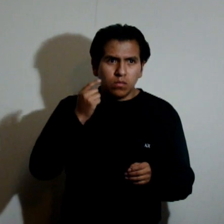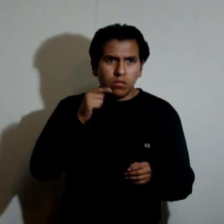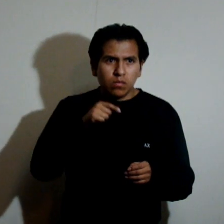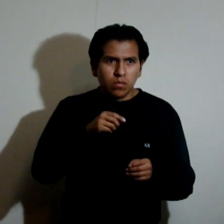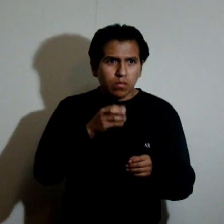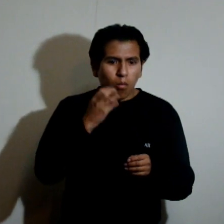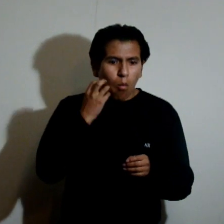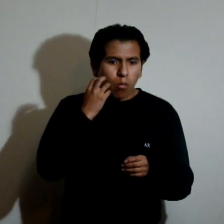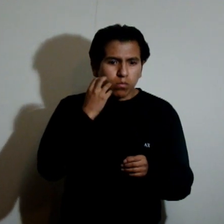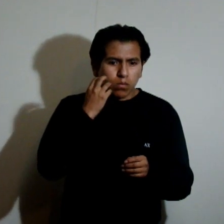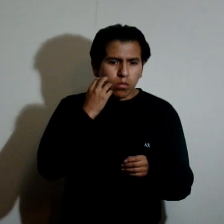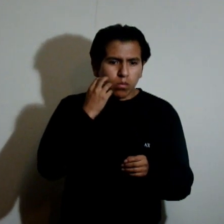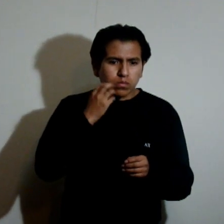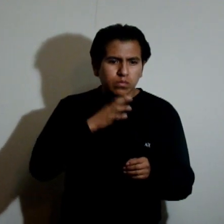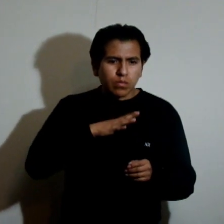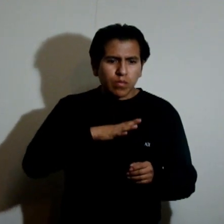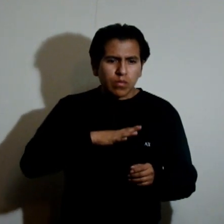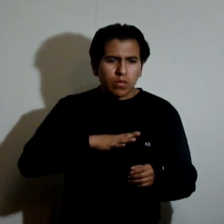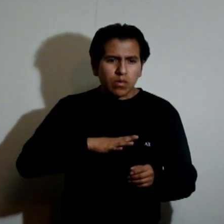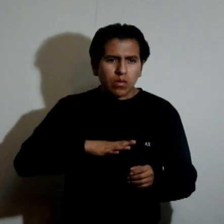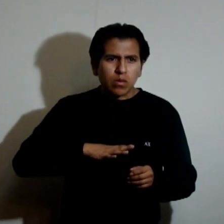la pena adormeciéndola.